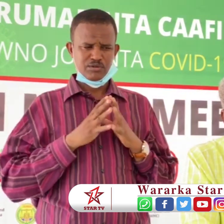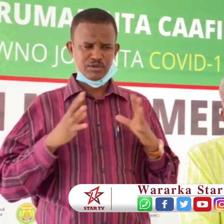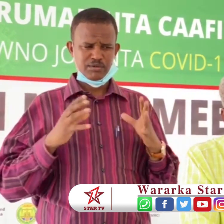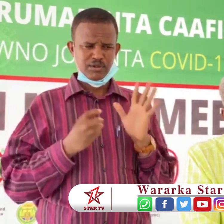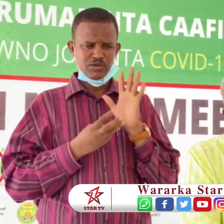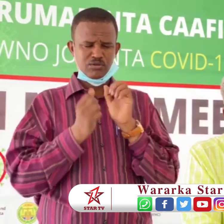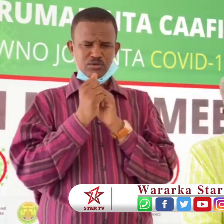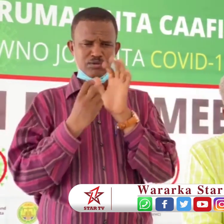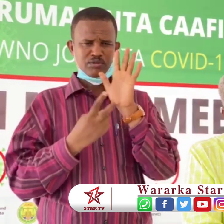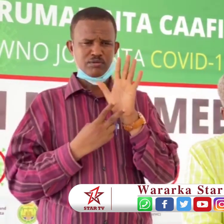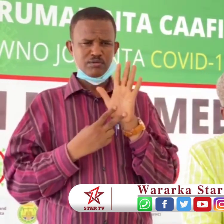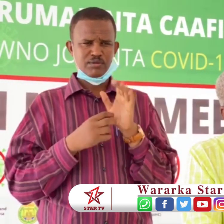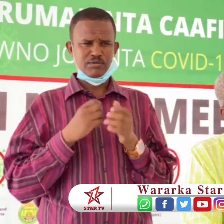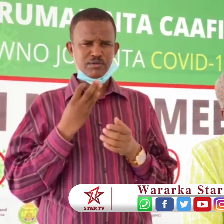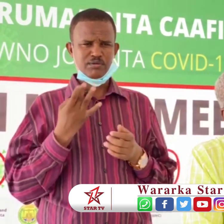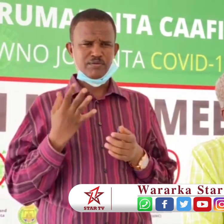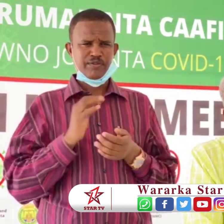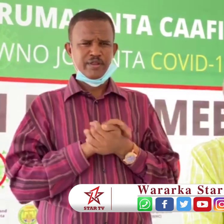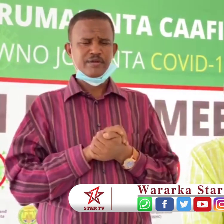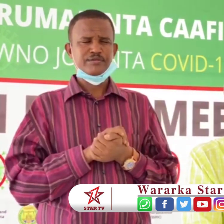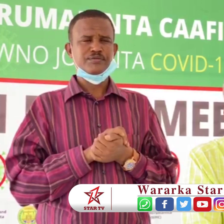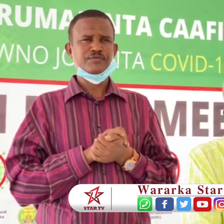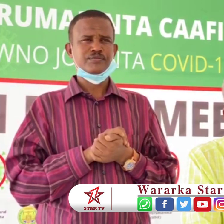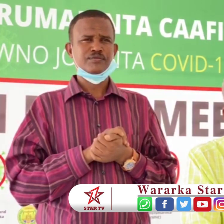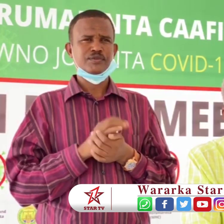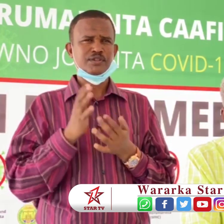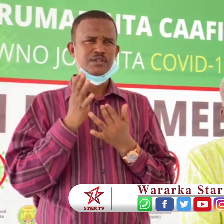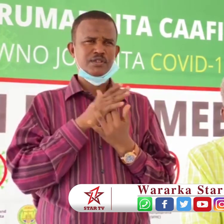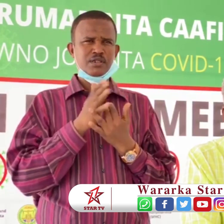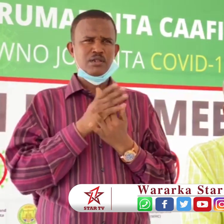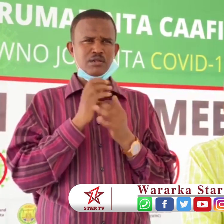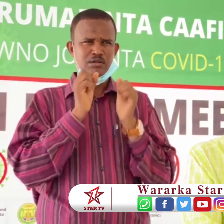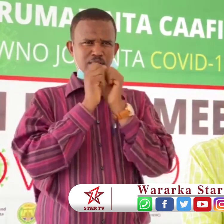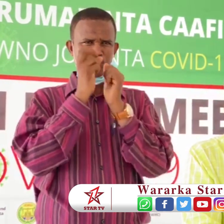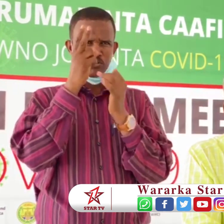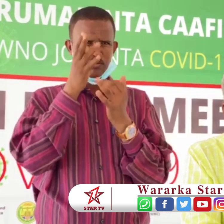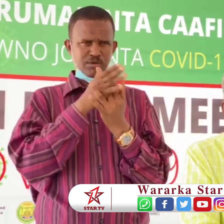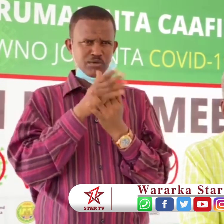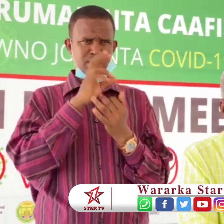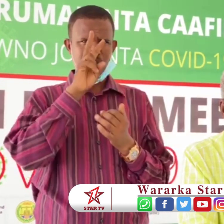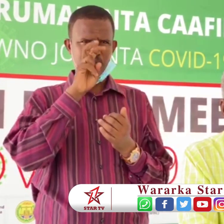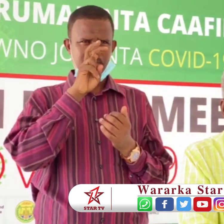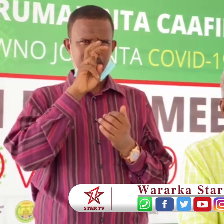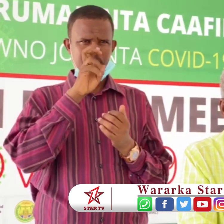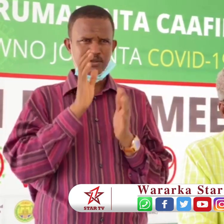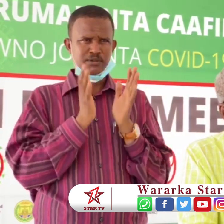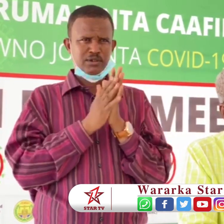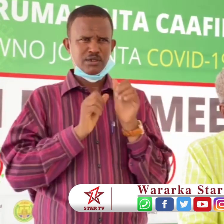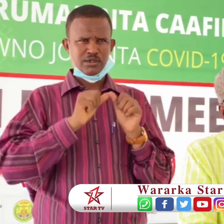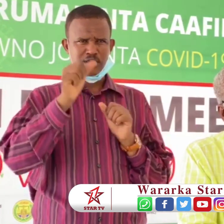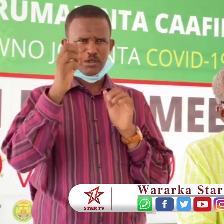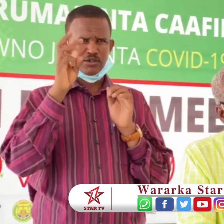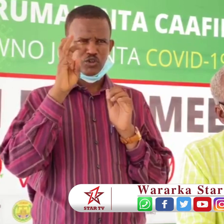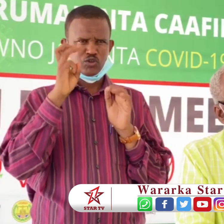tahay ayaa 12 waxay u dhexeeyaan 20 jir ilaa 39